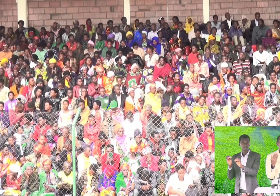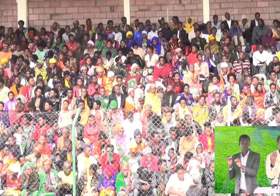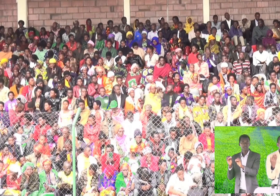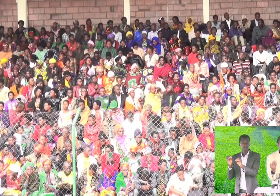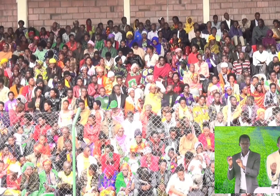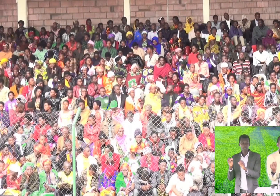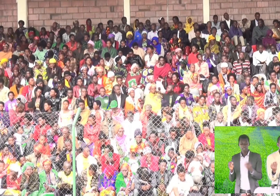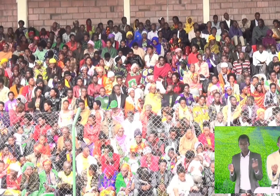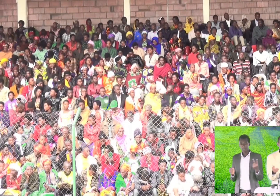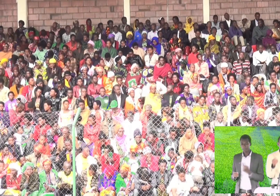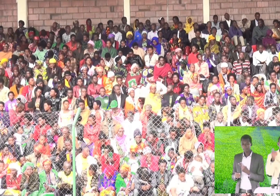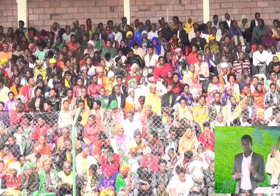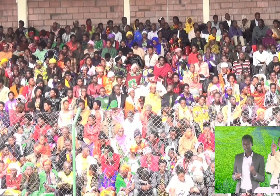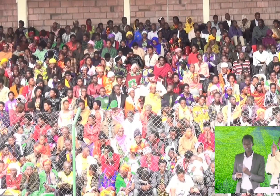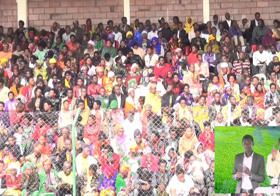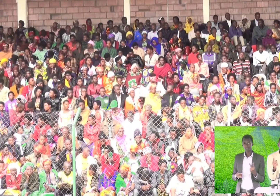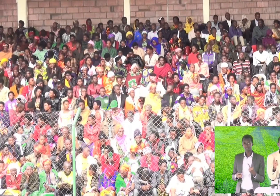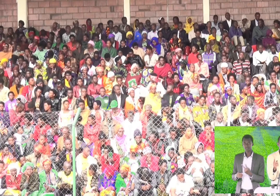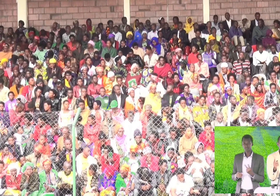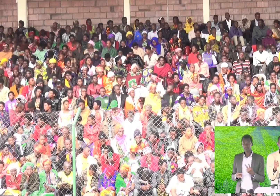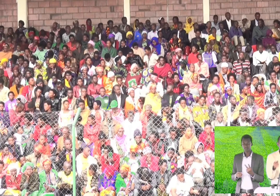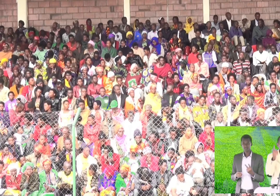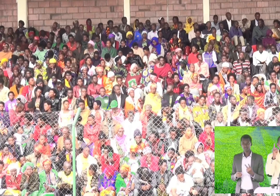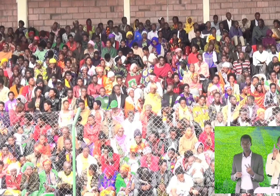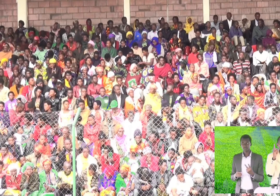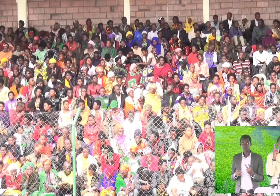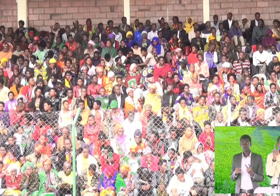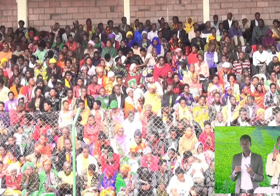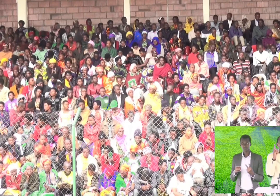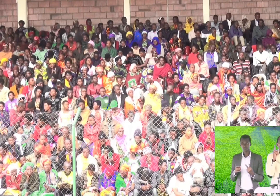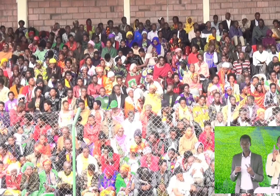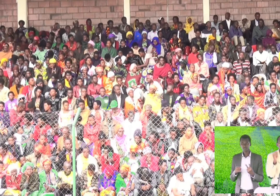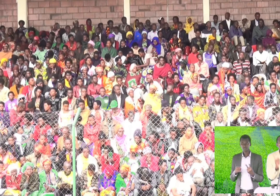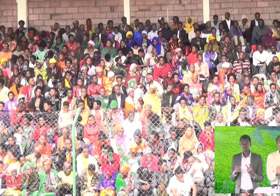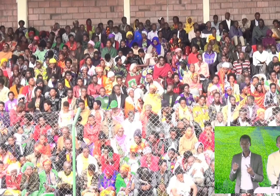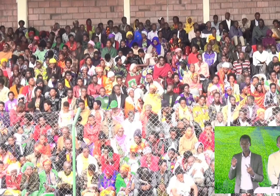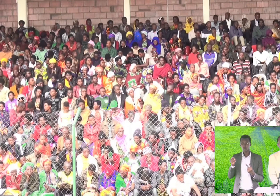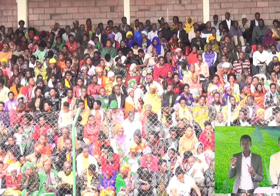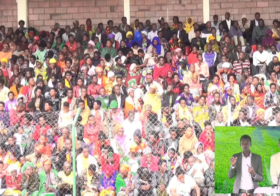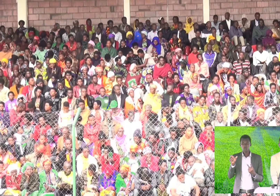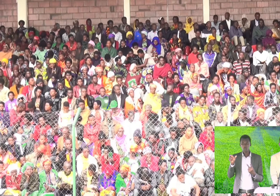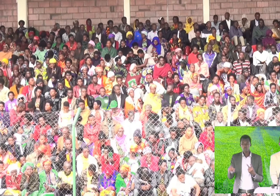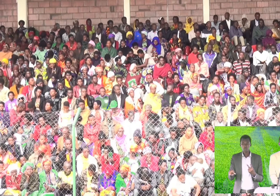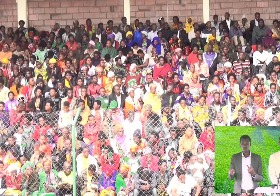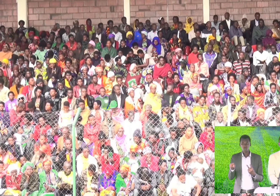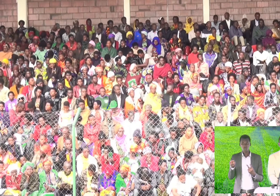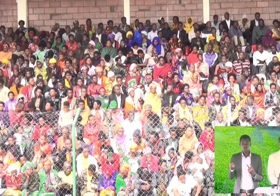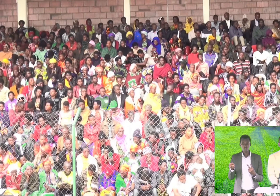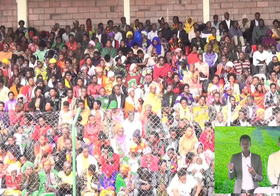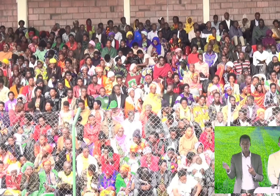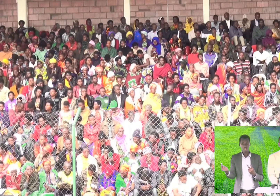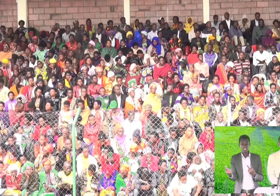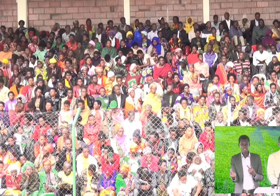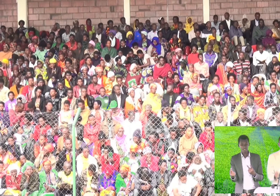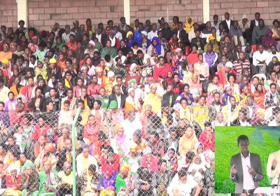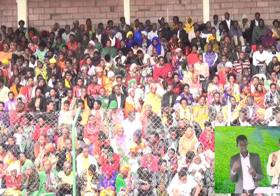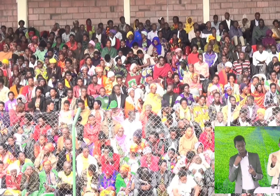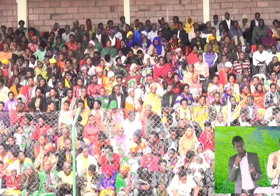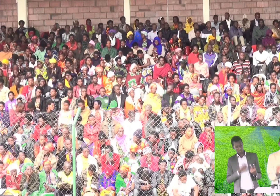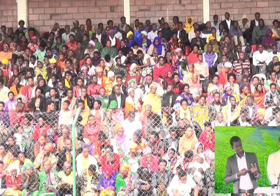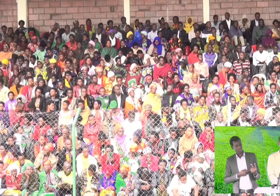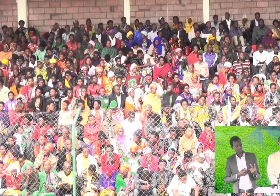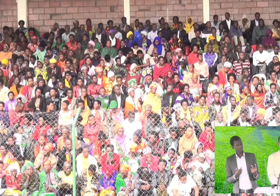akihagera cyumva ibyo bibazo yarababwiye ati mbabwire timuzongere no guhangara kuvuga ko ndi umupagani